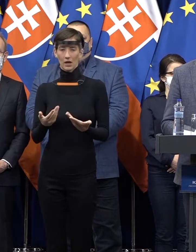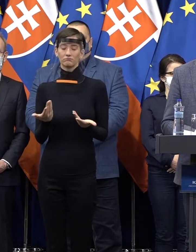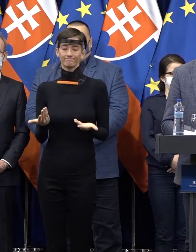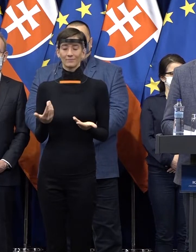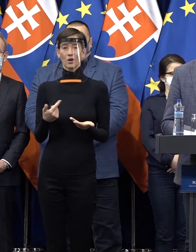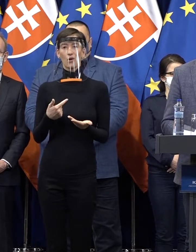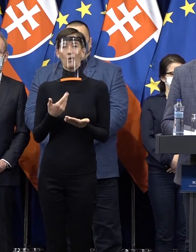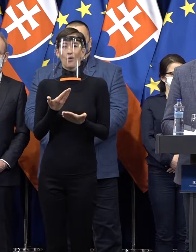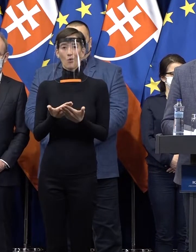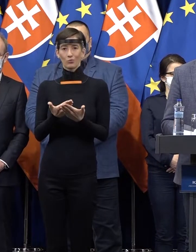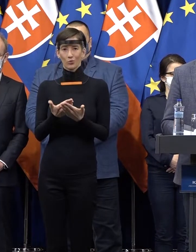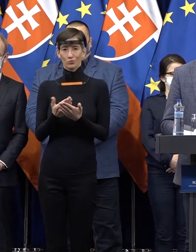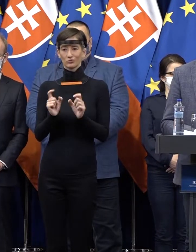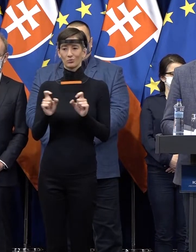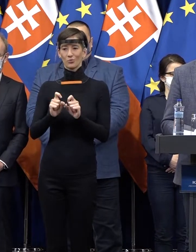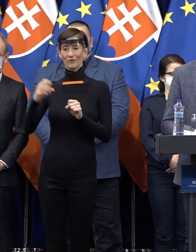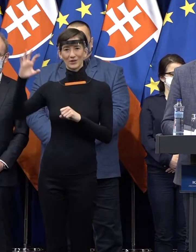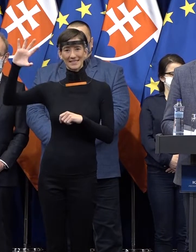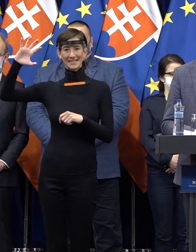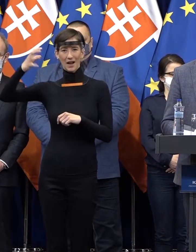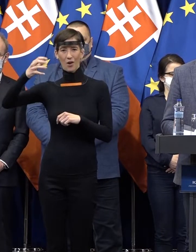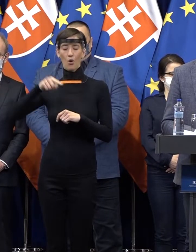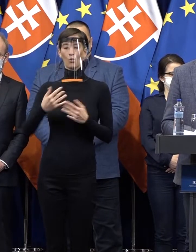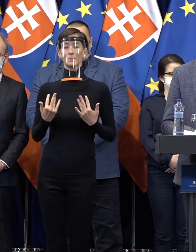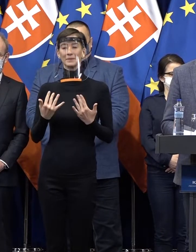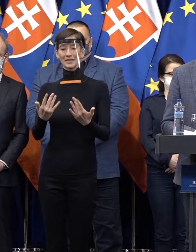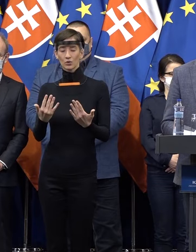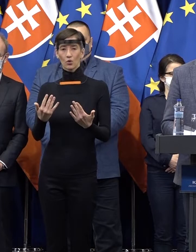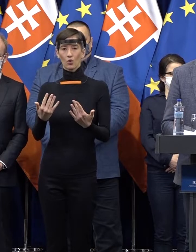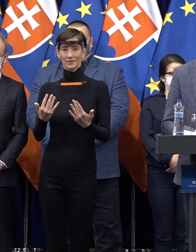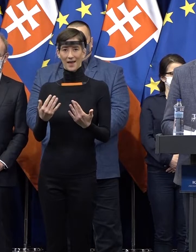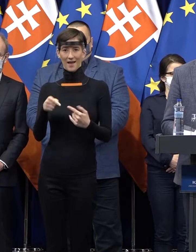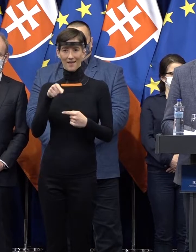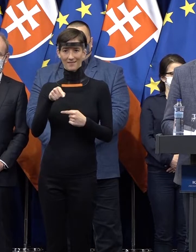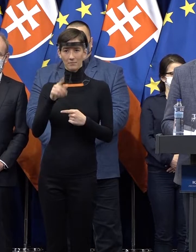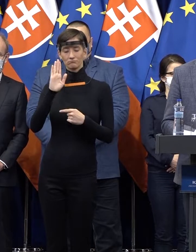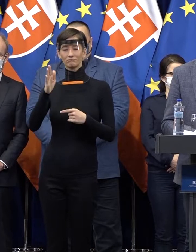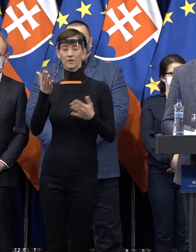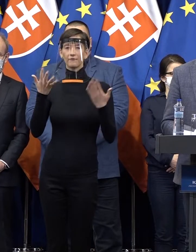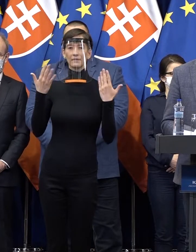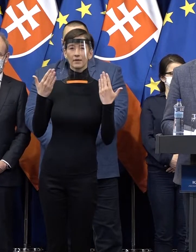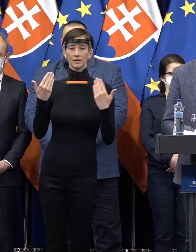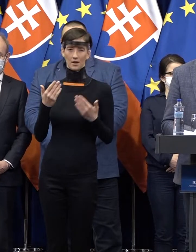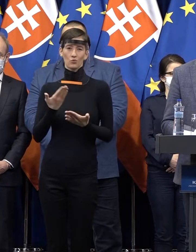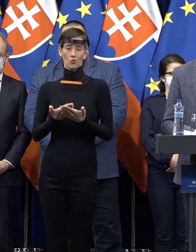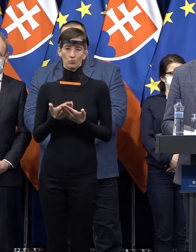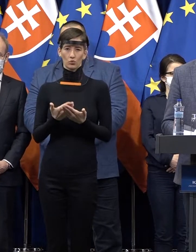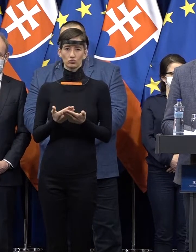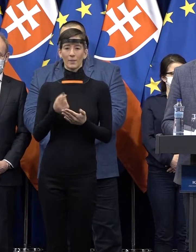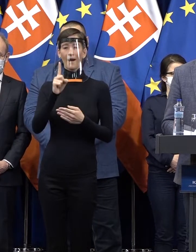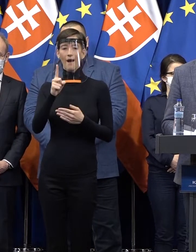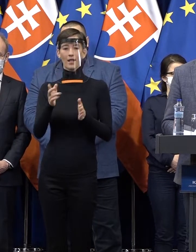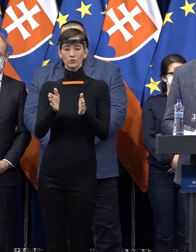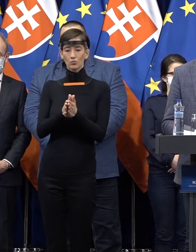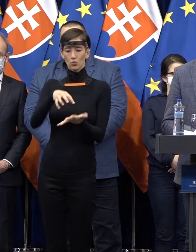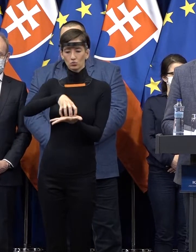že pobyt na slnku, aj teda pobyt v prírode je zdravý. Avšak treba sa vyvarovať tomu, aby sme sa zgrupovali alebo stýkali